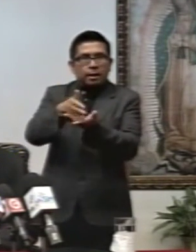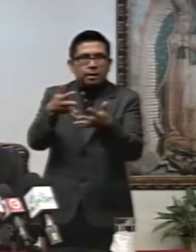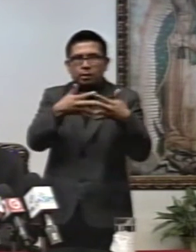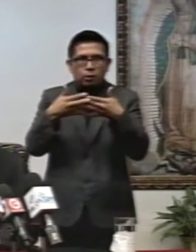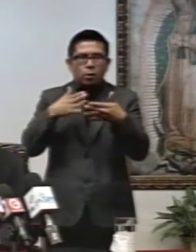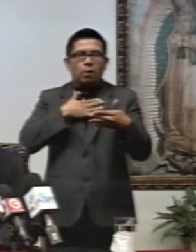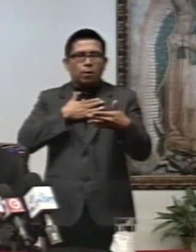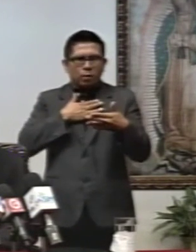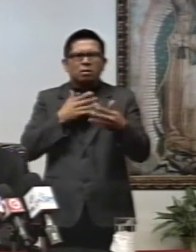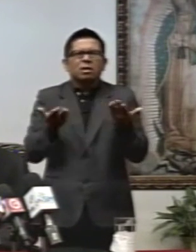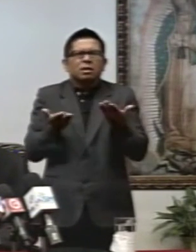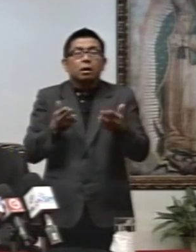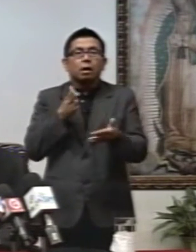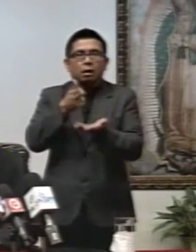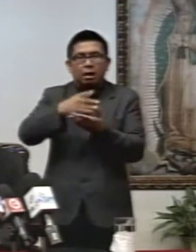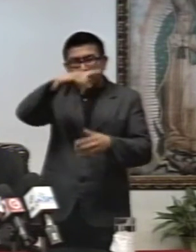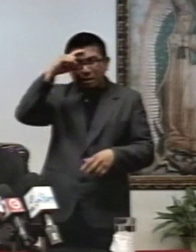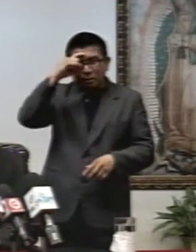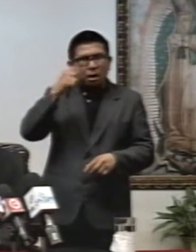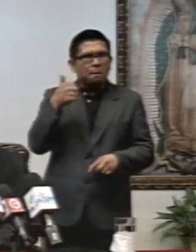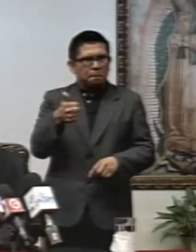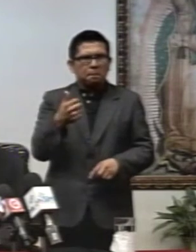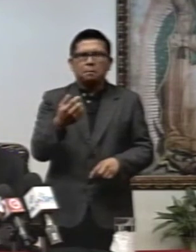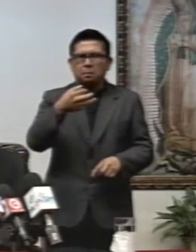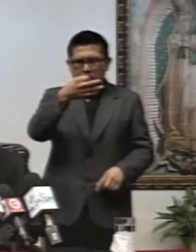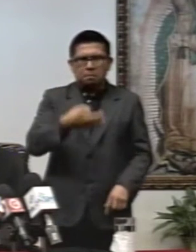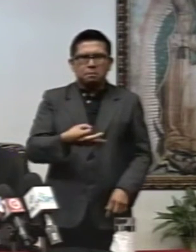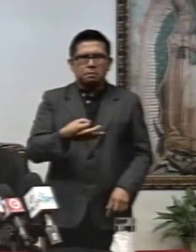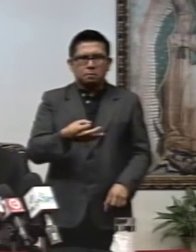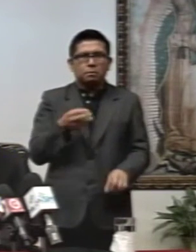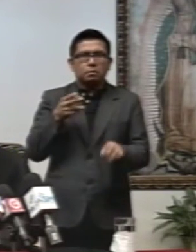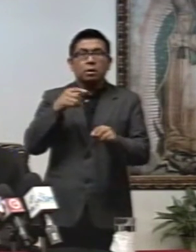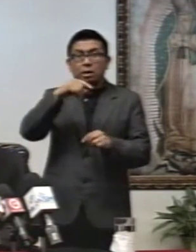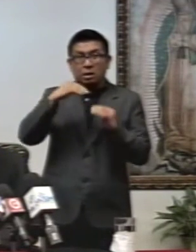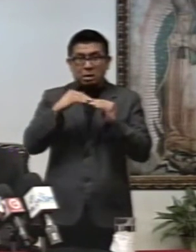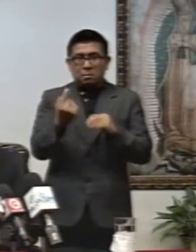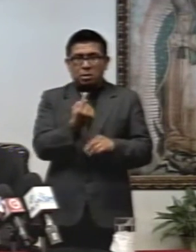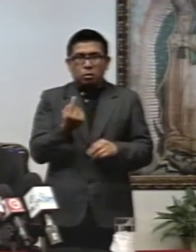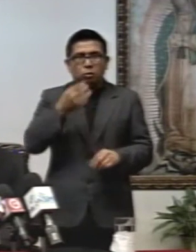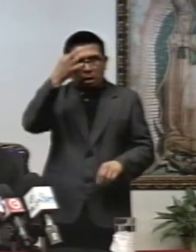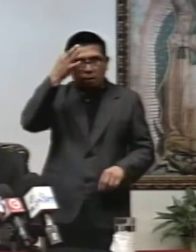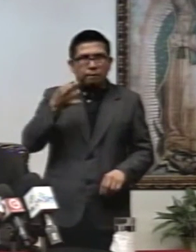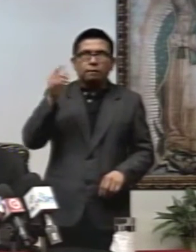buenas, personas honestas, como hemos dicho, incluso personas de fe,